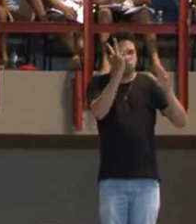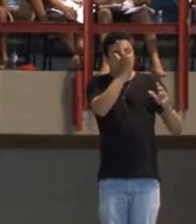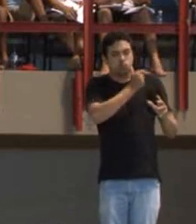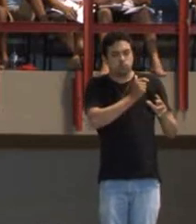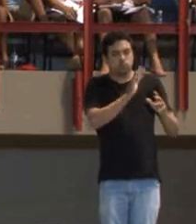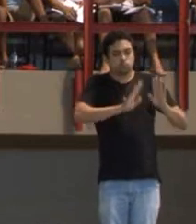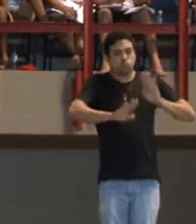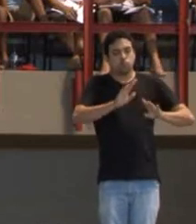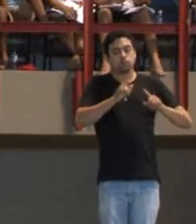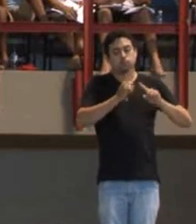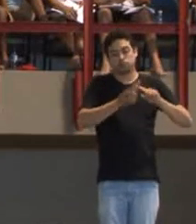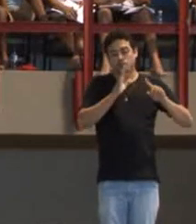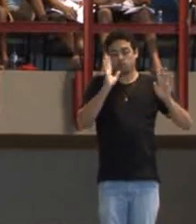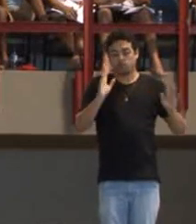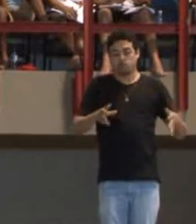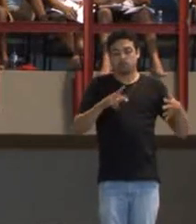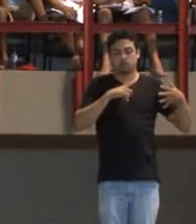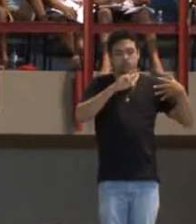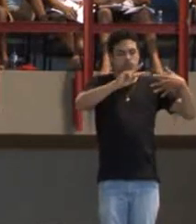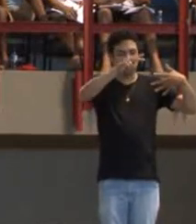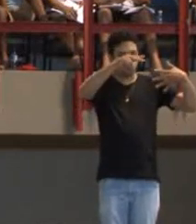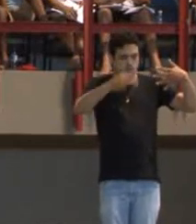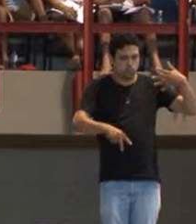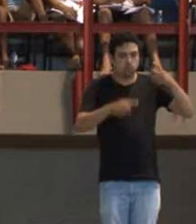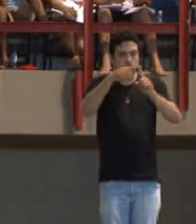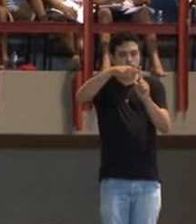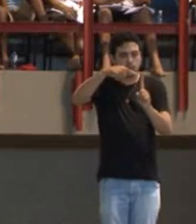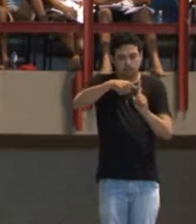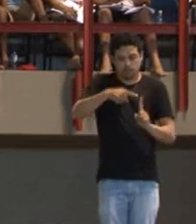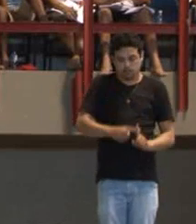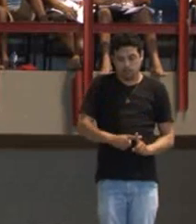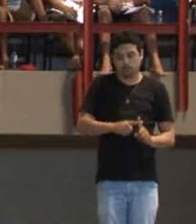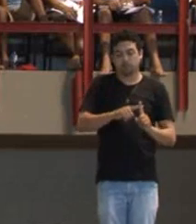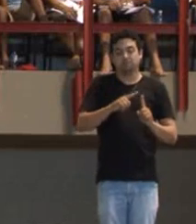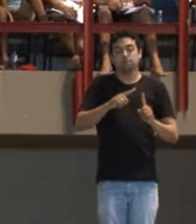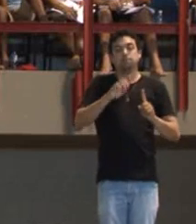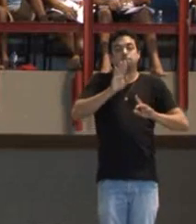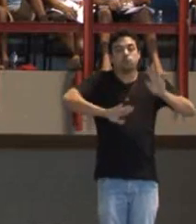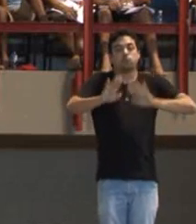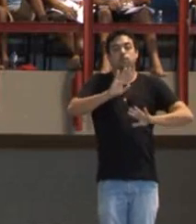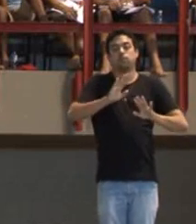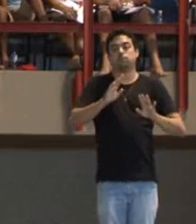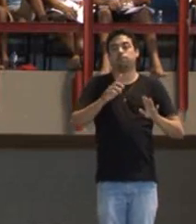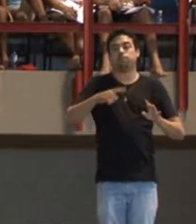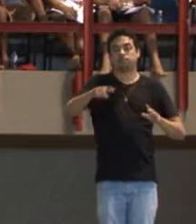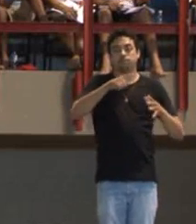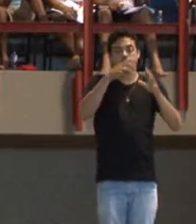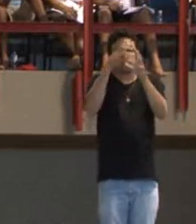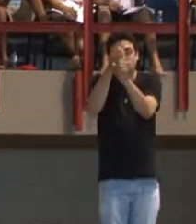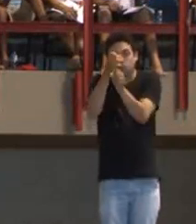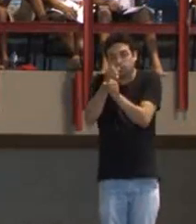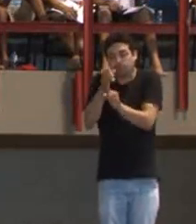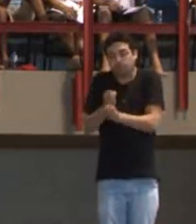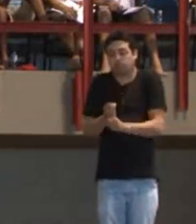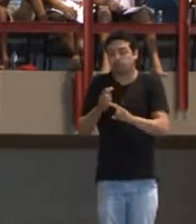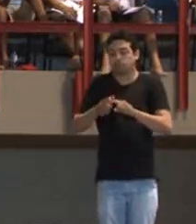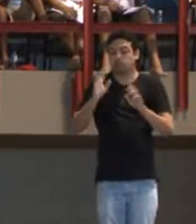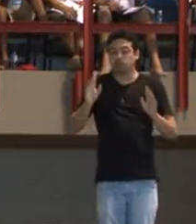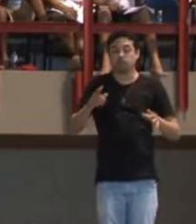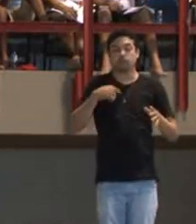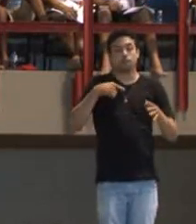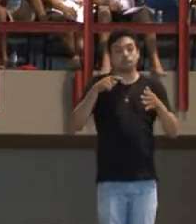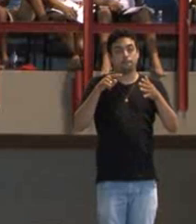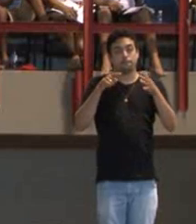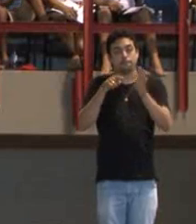assim, múltiplos um do outro, metade um do outro, muito cuidado nos cálculos, porque são as questões